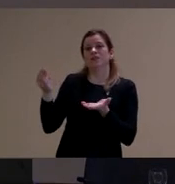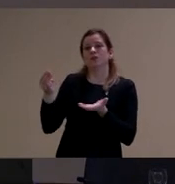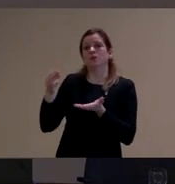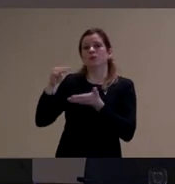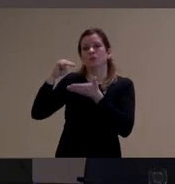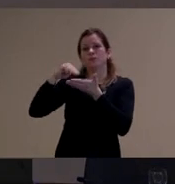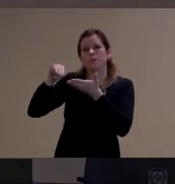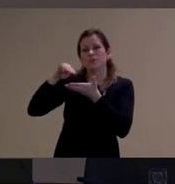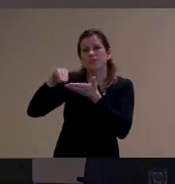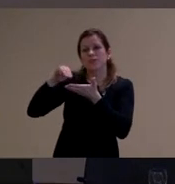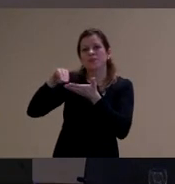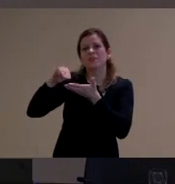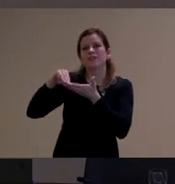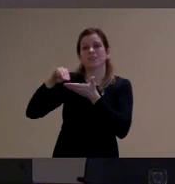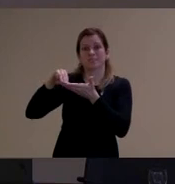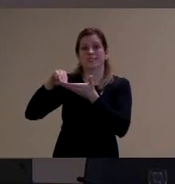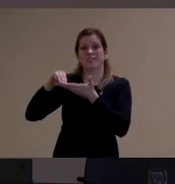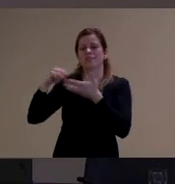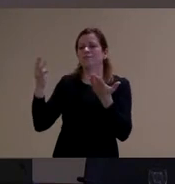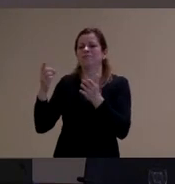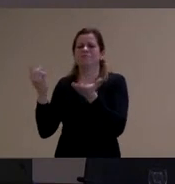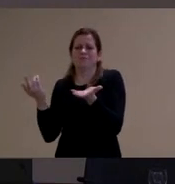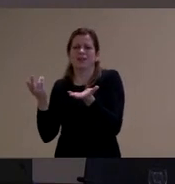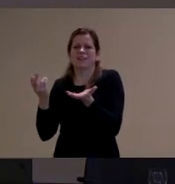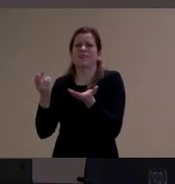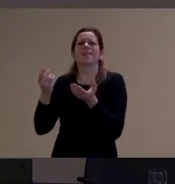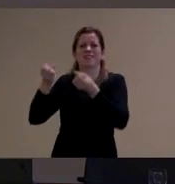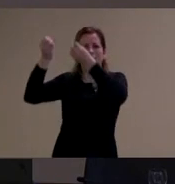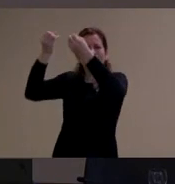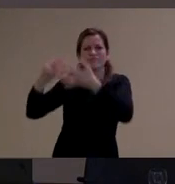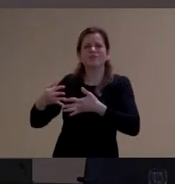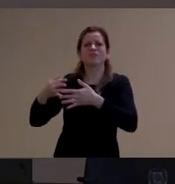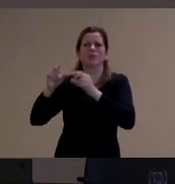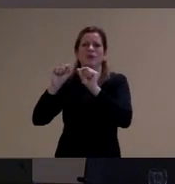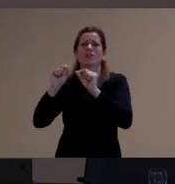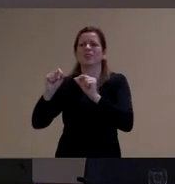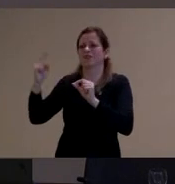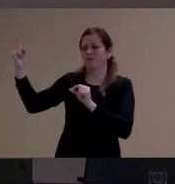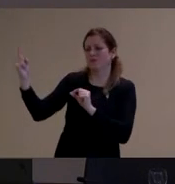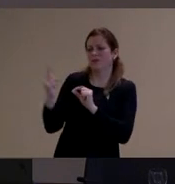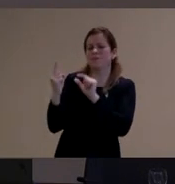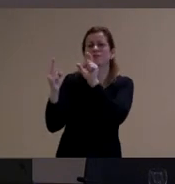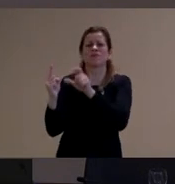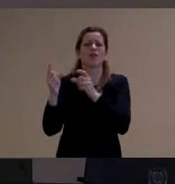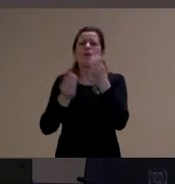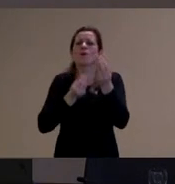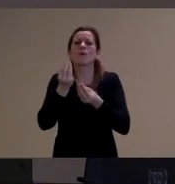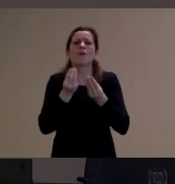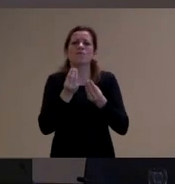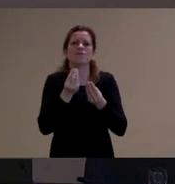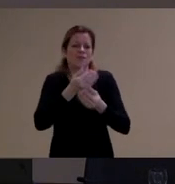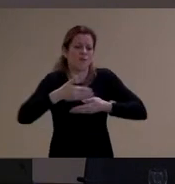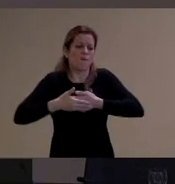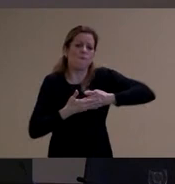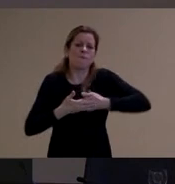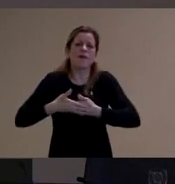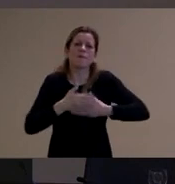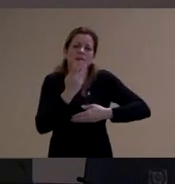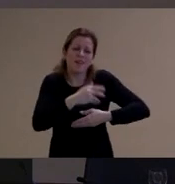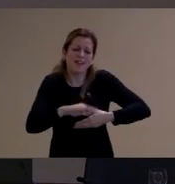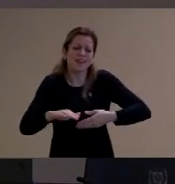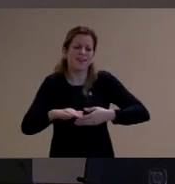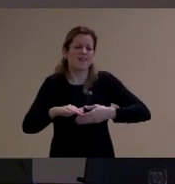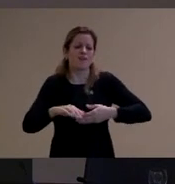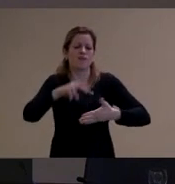ver que os bebês leem né E que eu roubo Como é que chama roubo de ideias não não come chamo destruidor